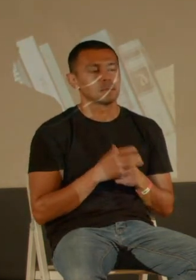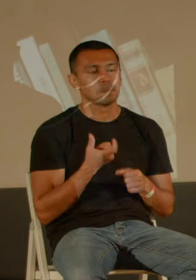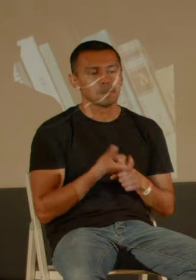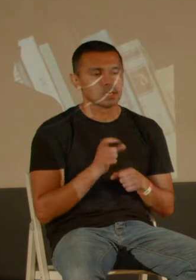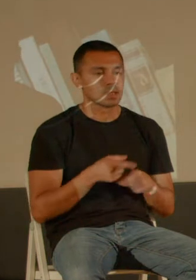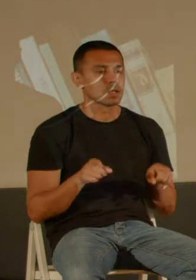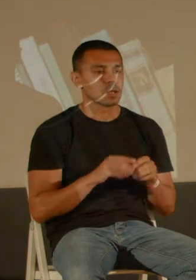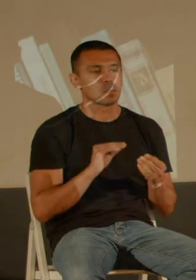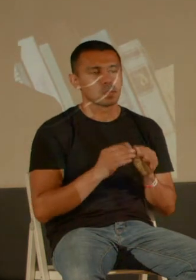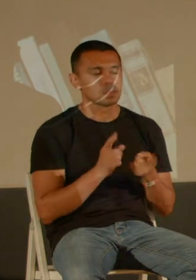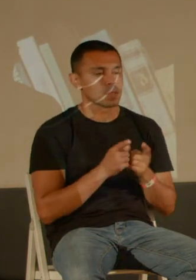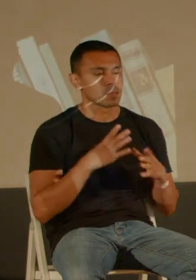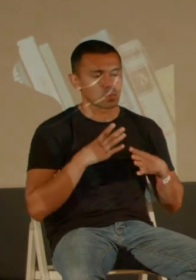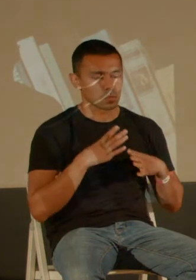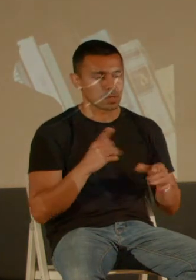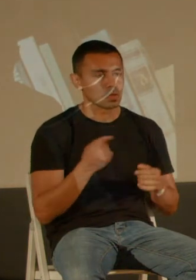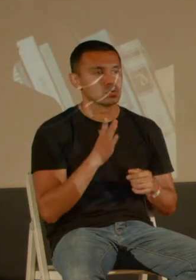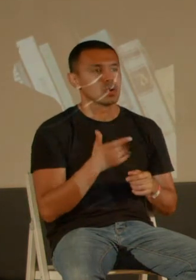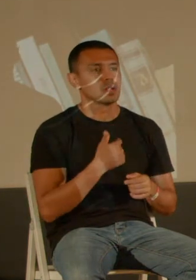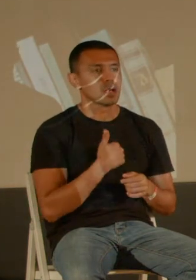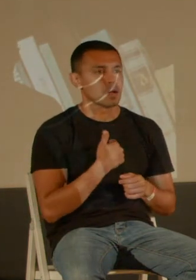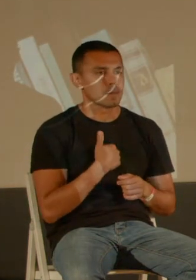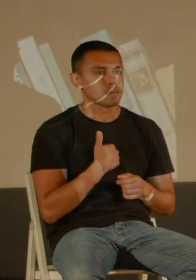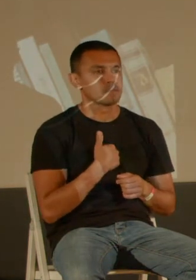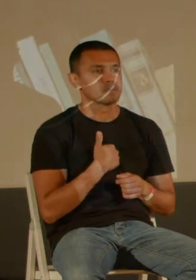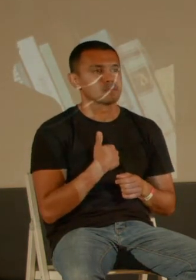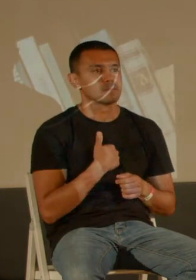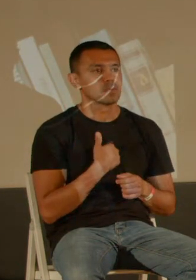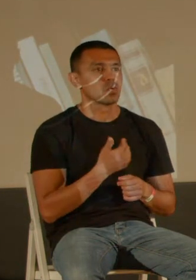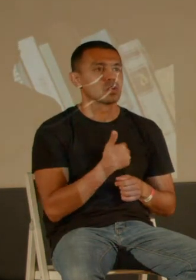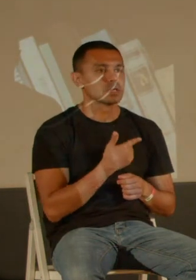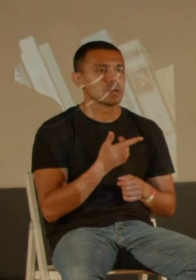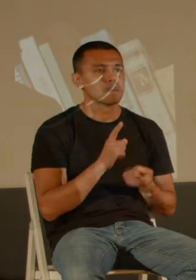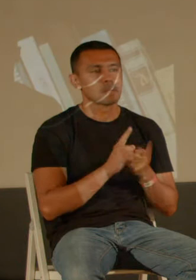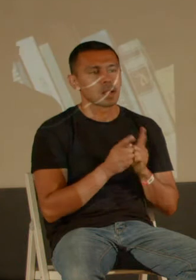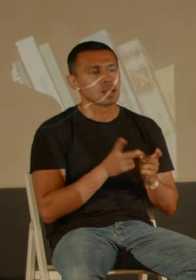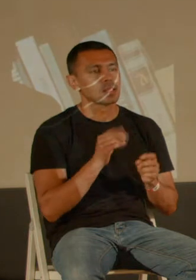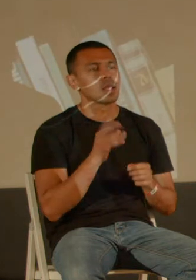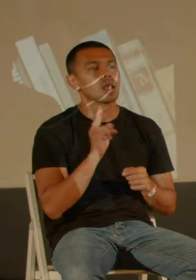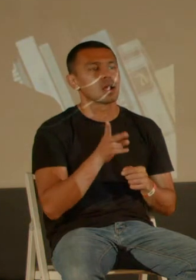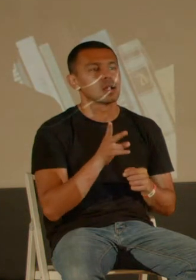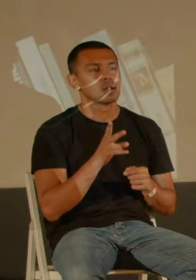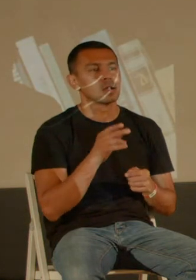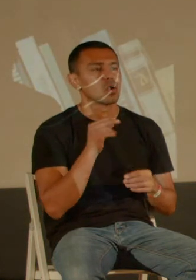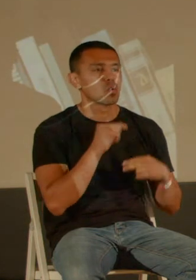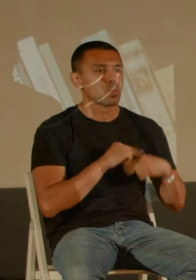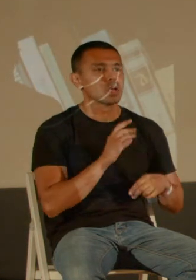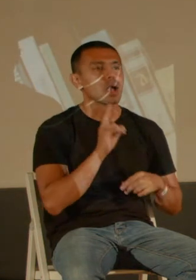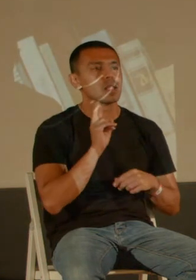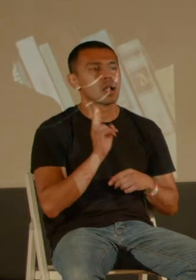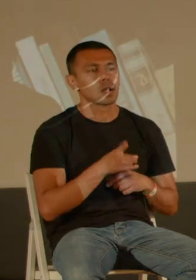Більше таких проблем з перекладом не було. Єдине, що от я хотілося його перекласти не як ремесло, а власне,